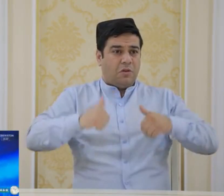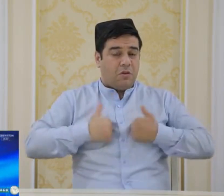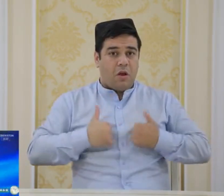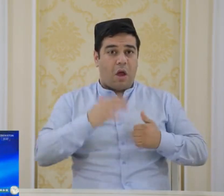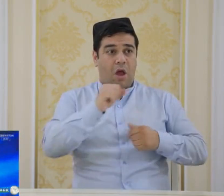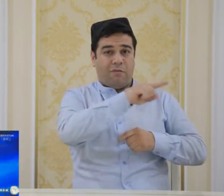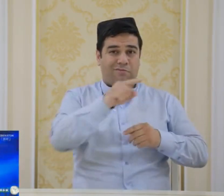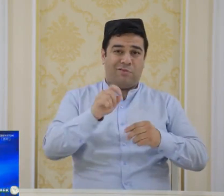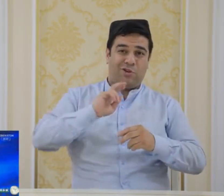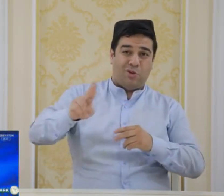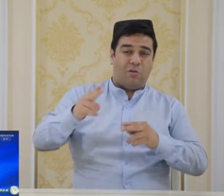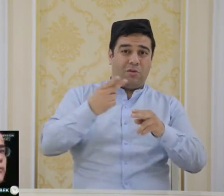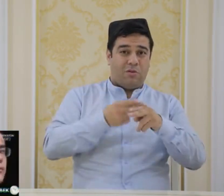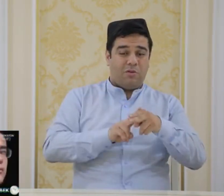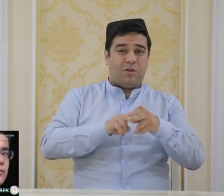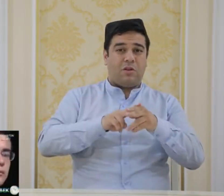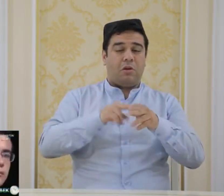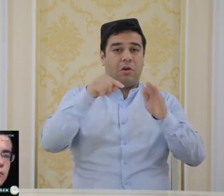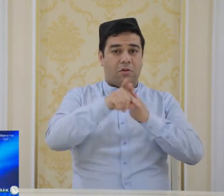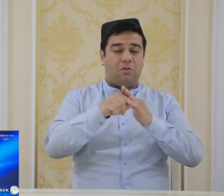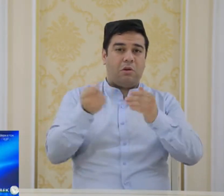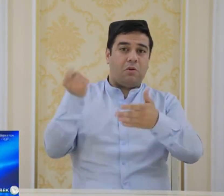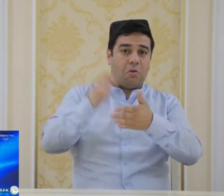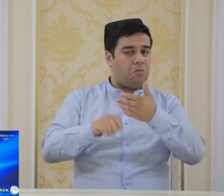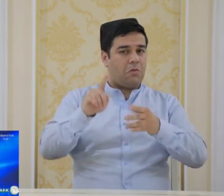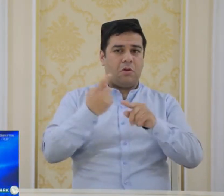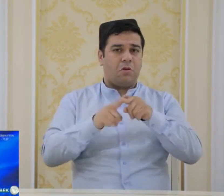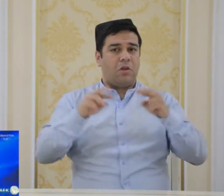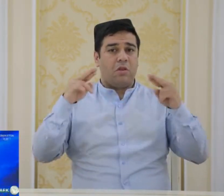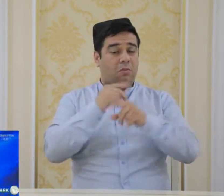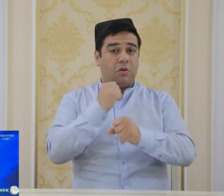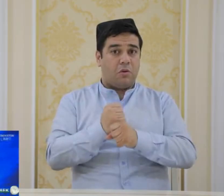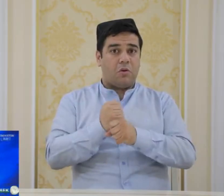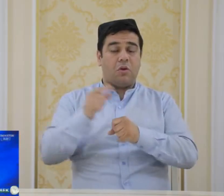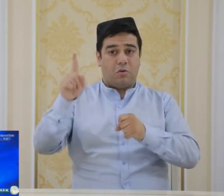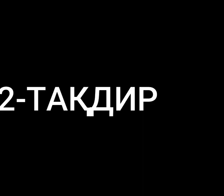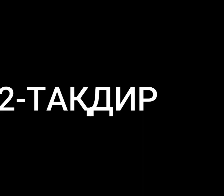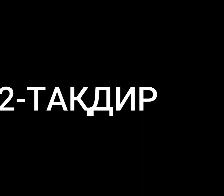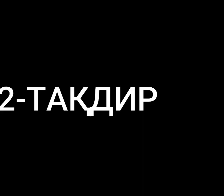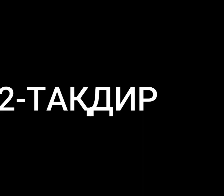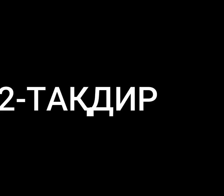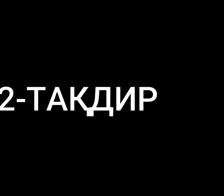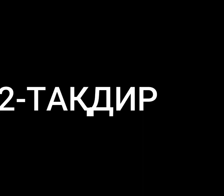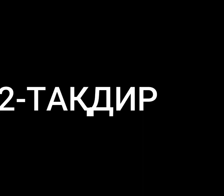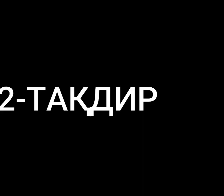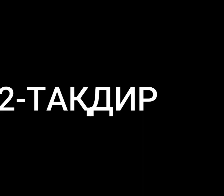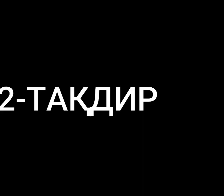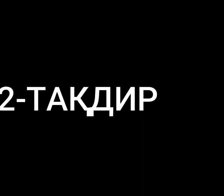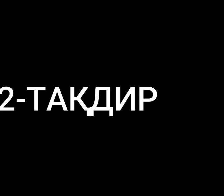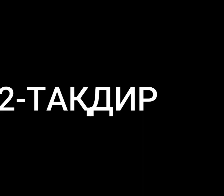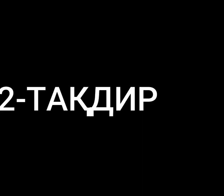bergan, mahallaning raisi loqayt bo'lsa, uchastka noziri befarq bo'lsa, bexabar bo'lsa, mana